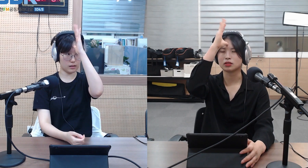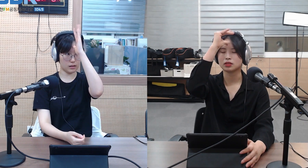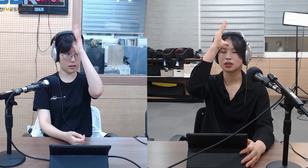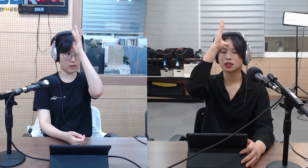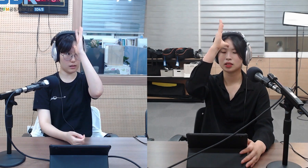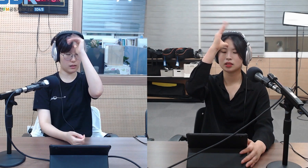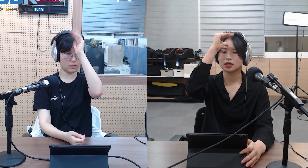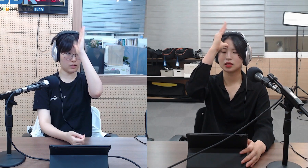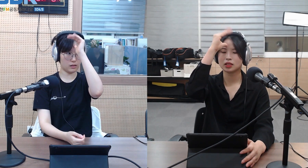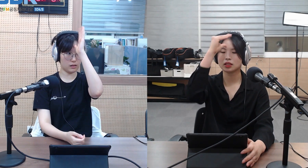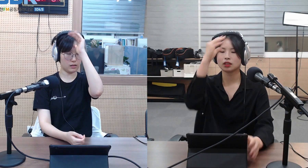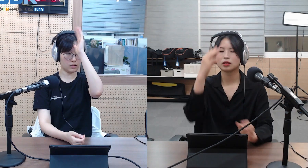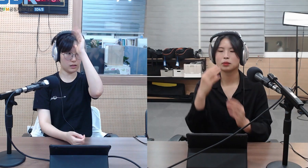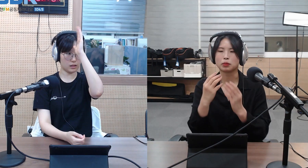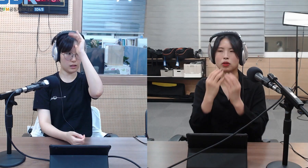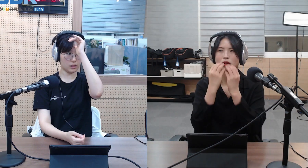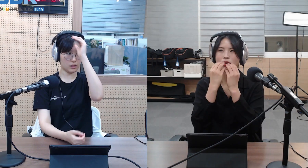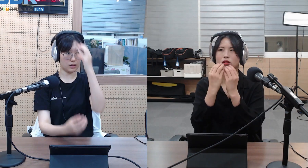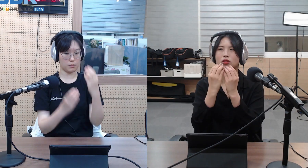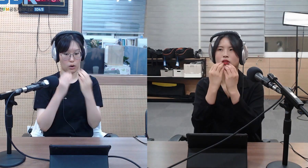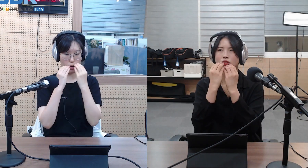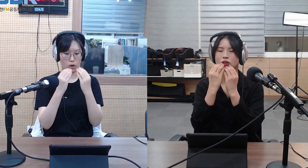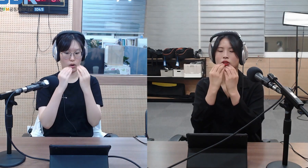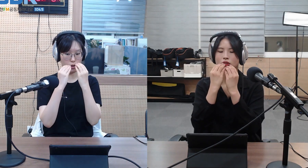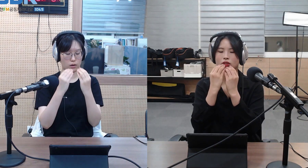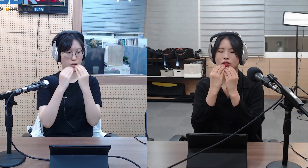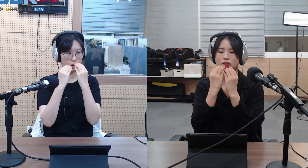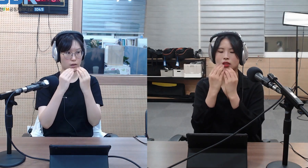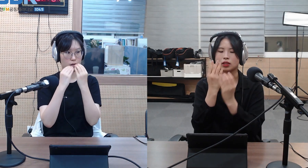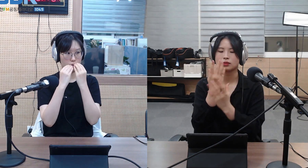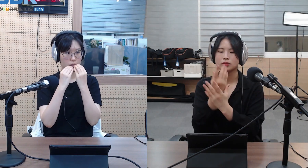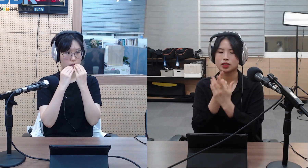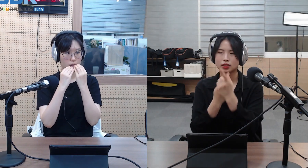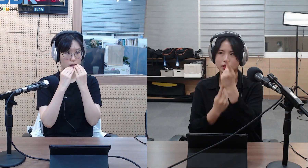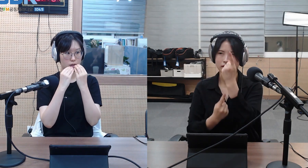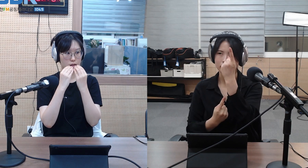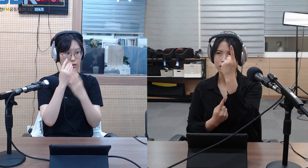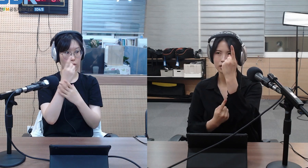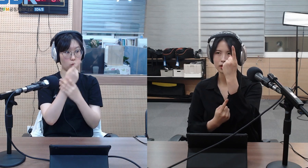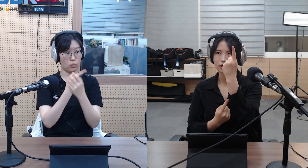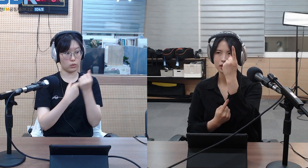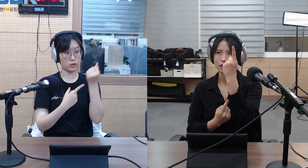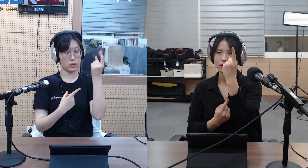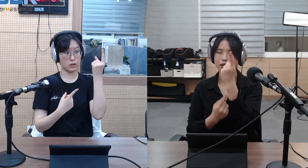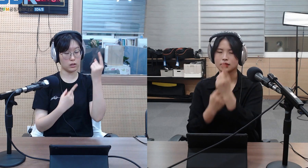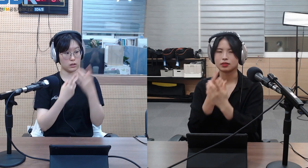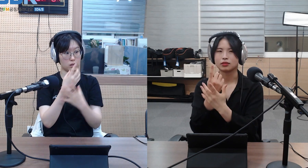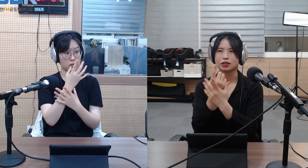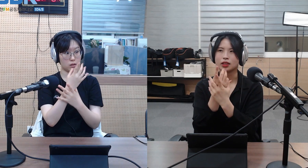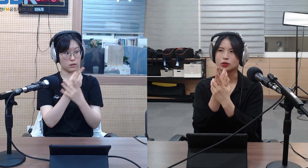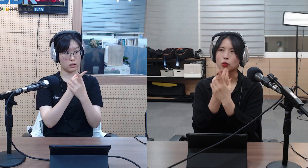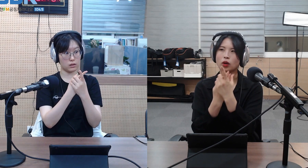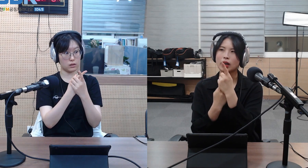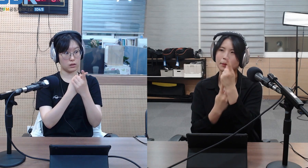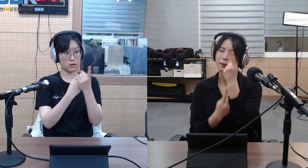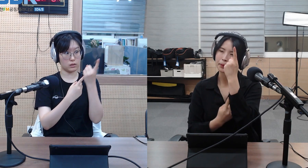네. 치킨 버거. 버거. 그다음 세트. 오, 세트? 이게 종합.